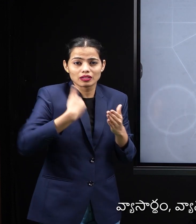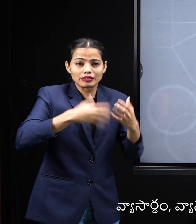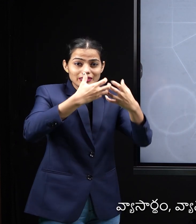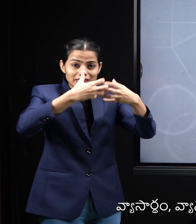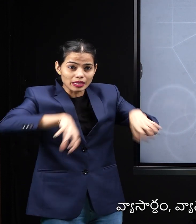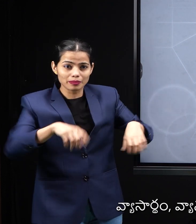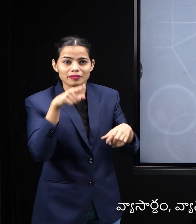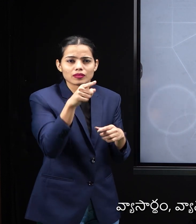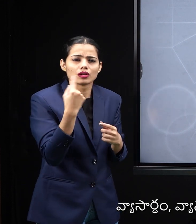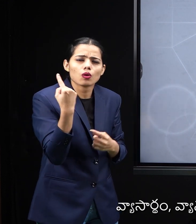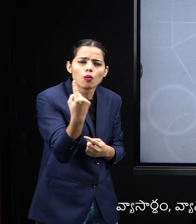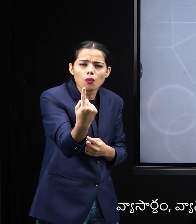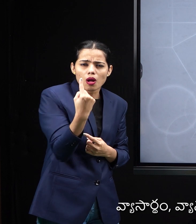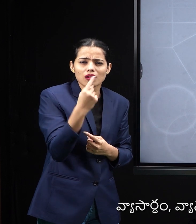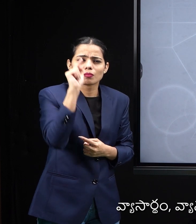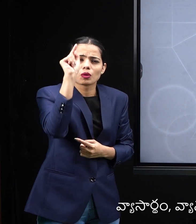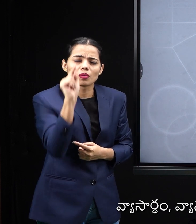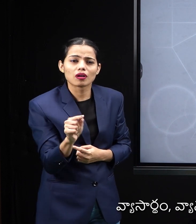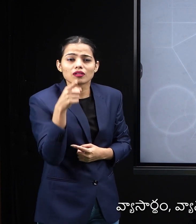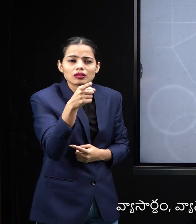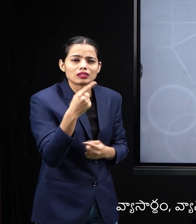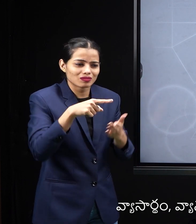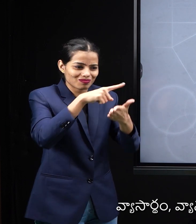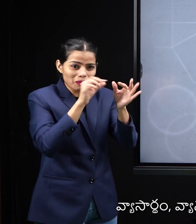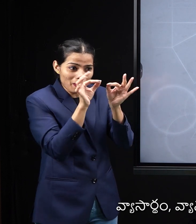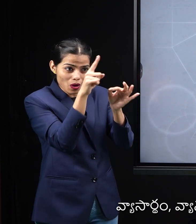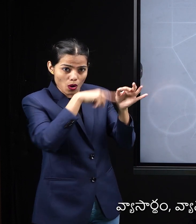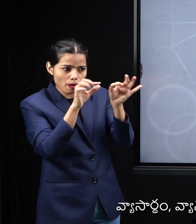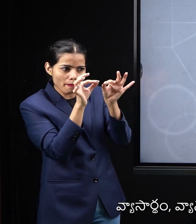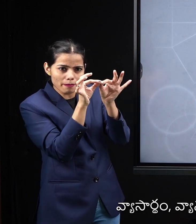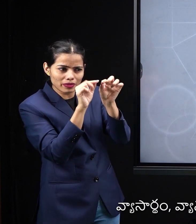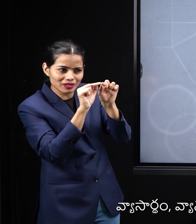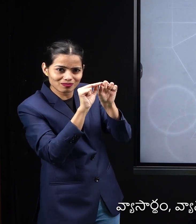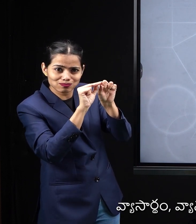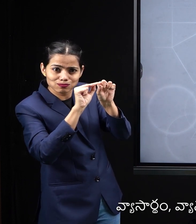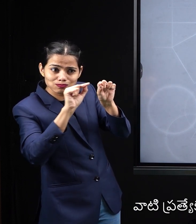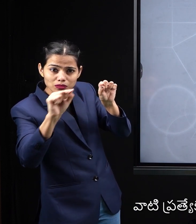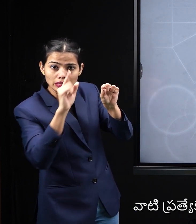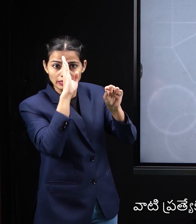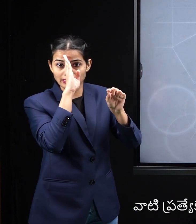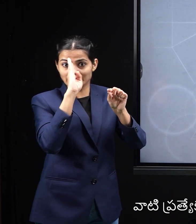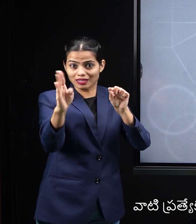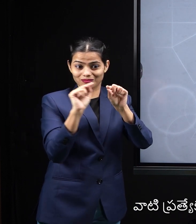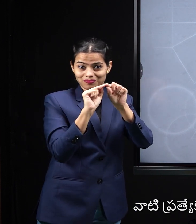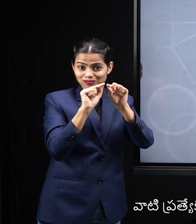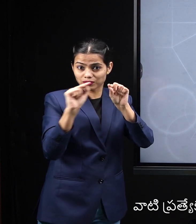వ్యాసార్థం, వ్యాసం, తీగ మరియు చుట్టుకొలత వంటి వాటి ప్రత్యేక పదాలను